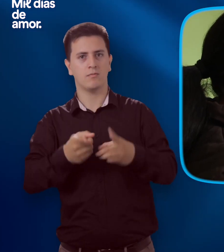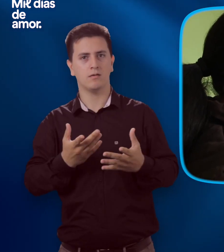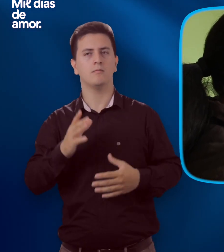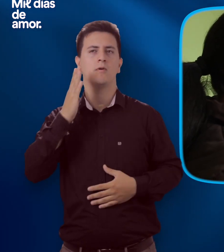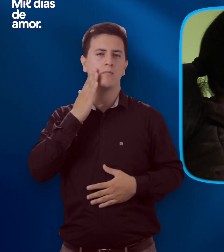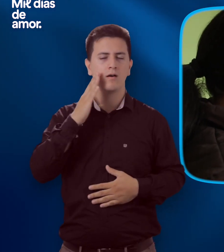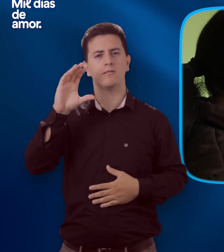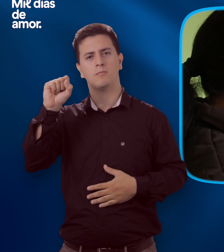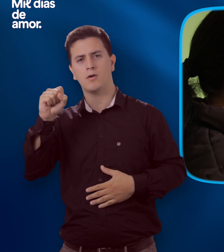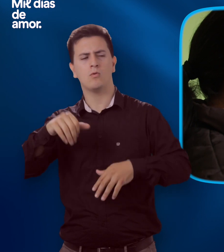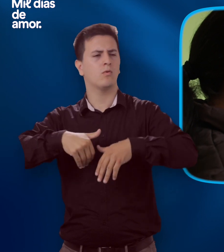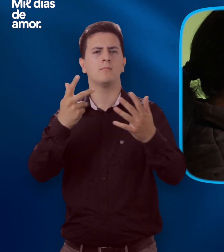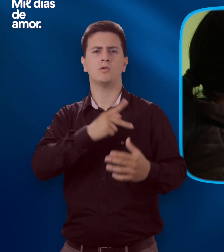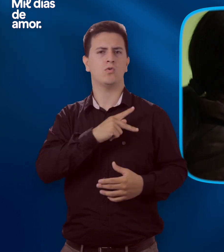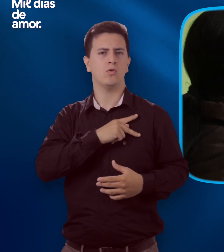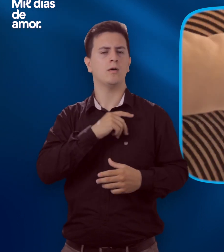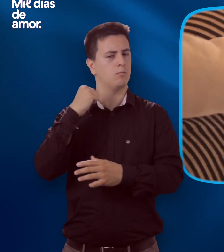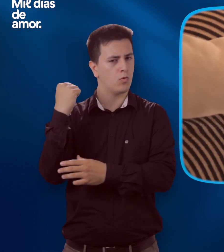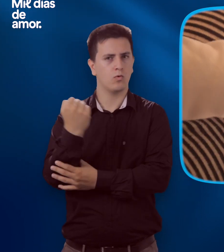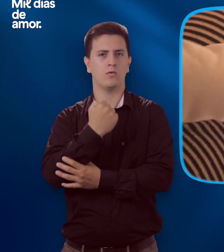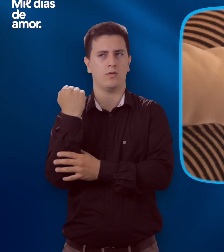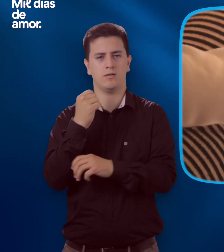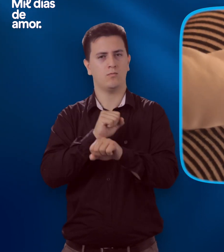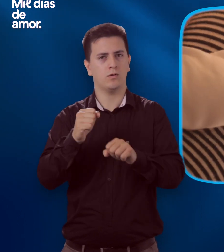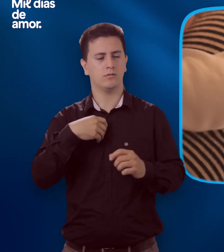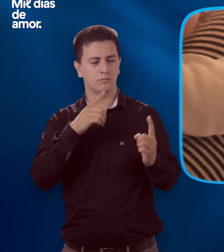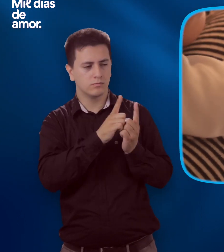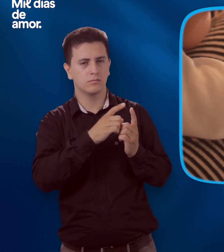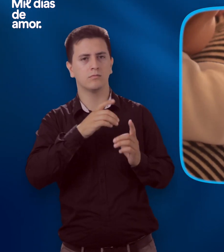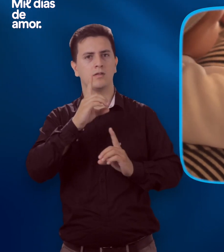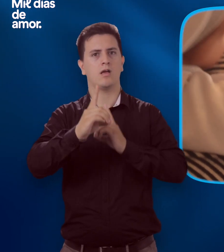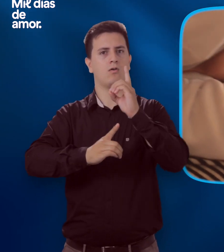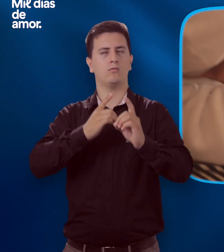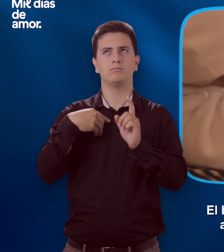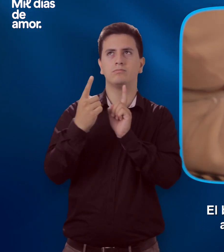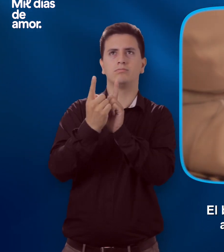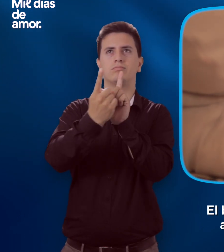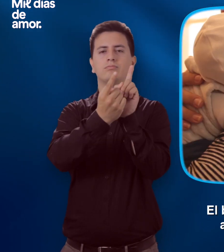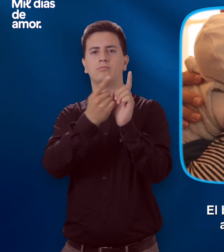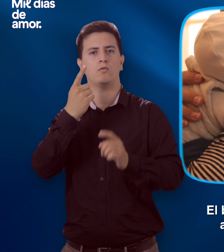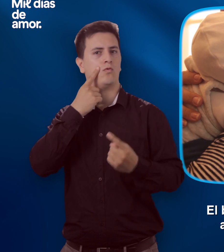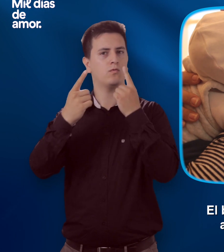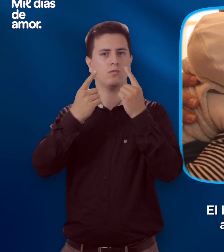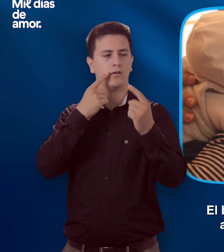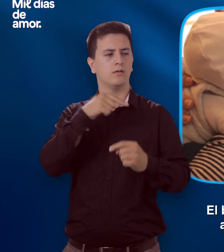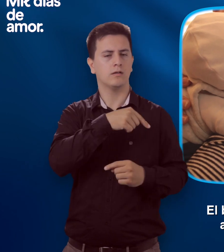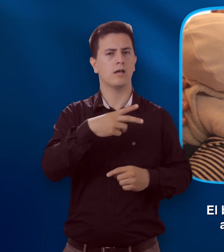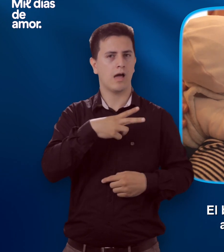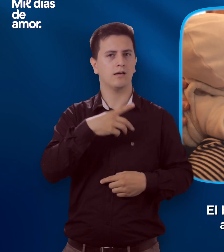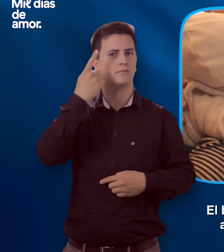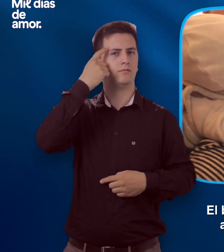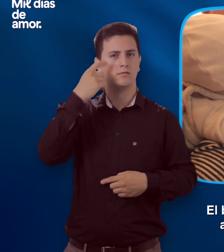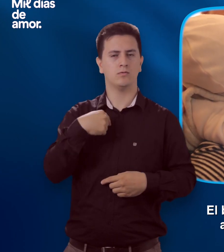Papá, mamá u otros adultos cercanos son muy importantes para desarrollar apego. El bebé confía en que se